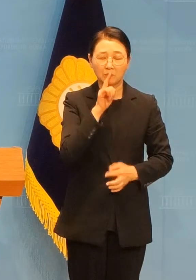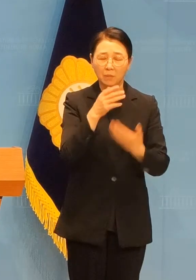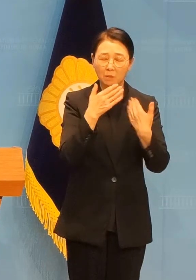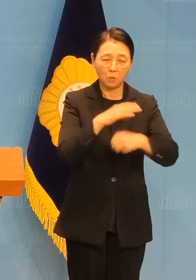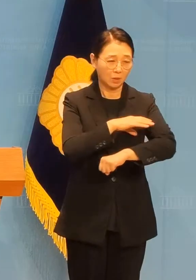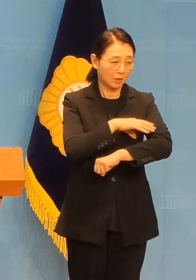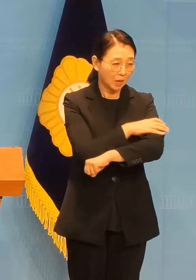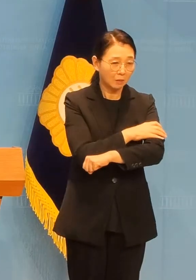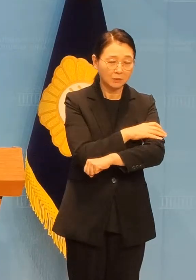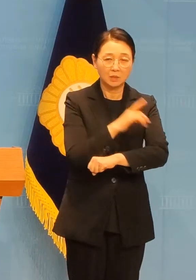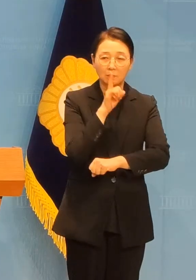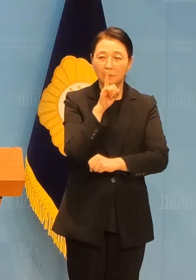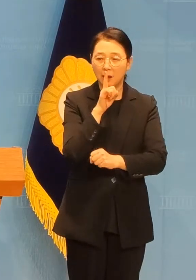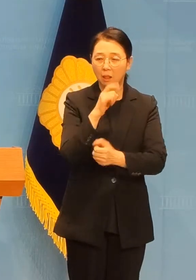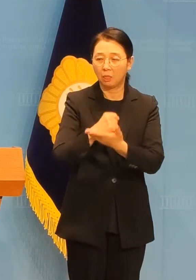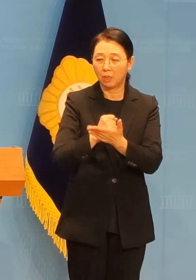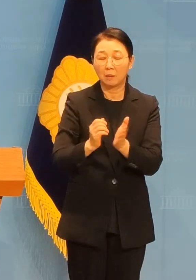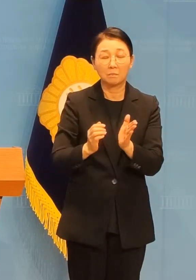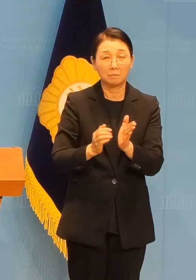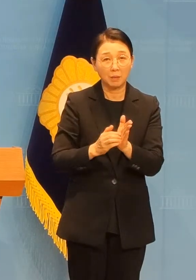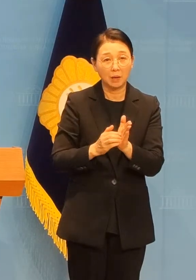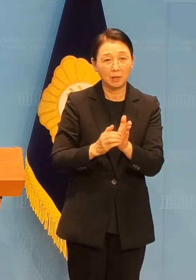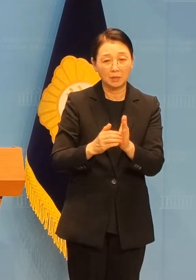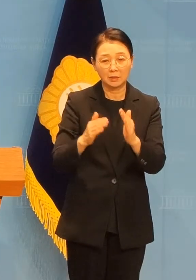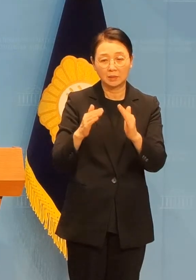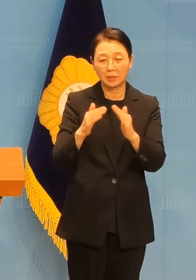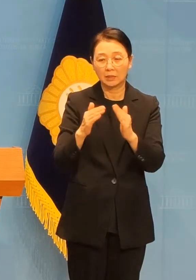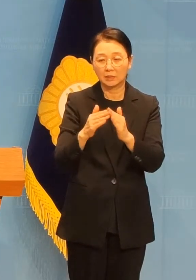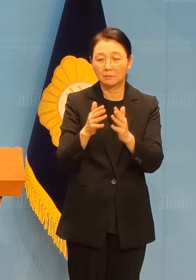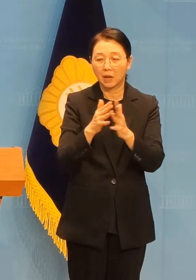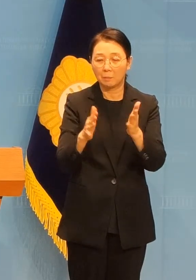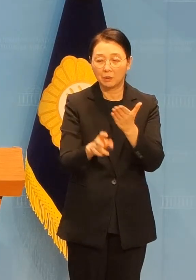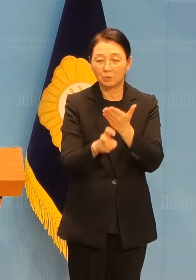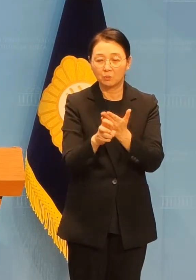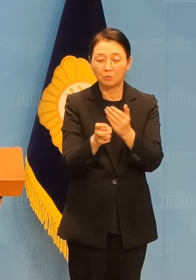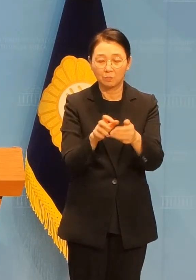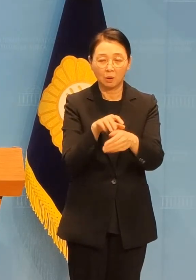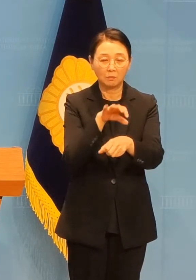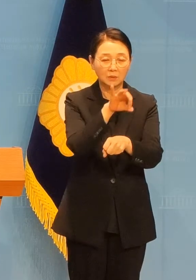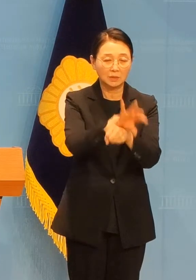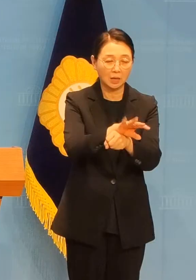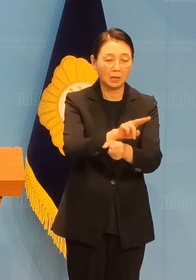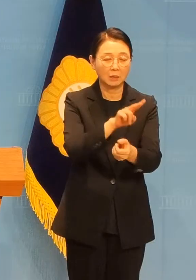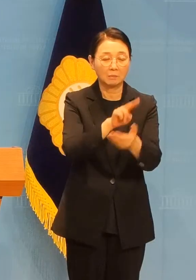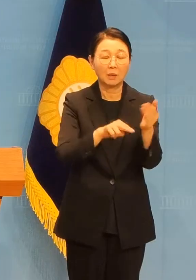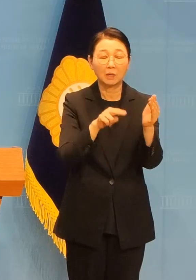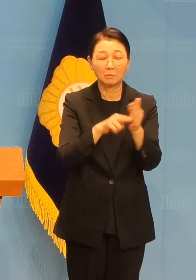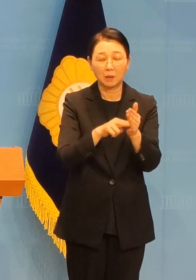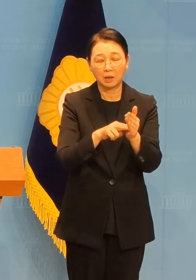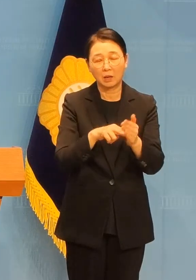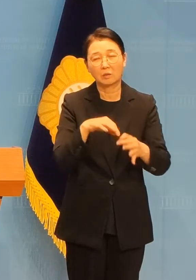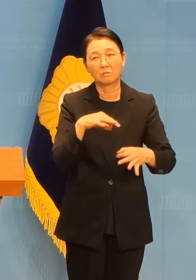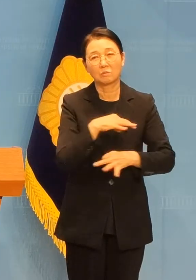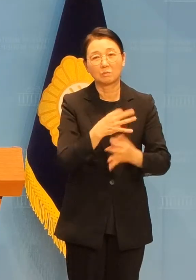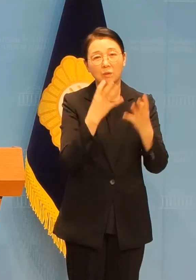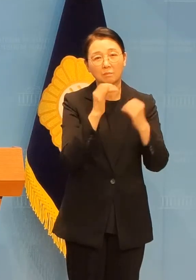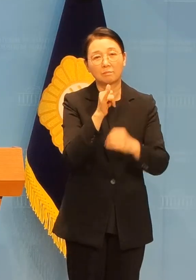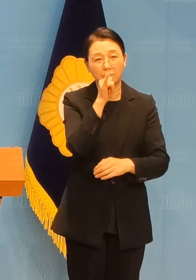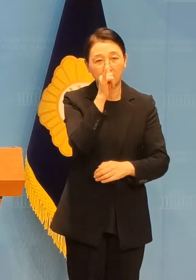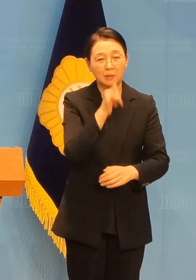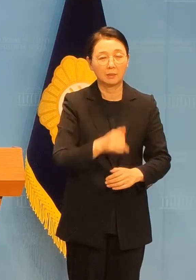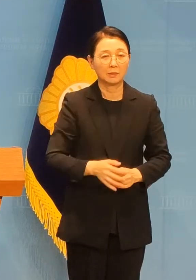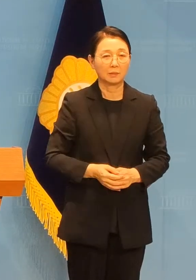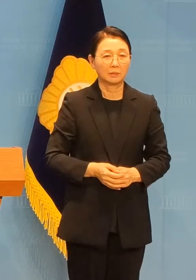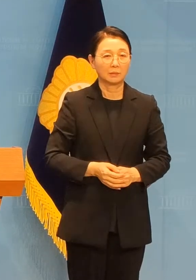갑질 논란을 넘어 이제는 주택 공급 질서를 정면으로 훼손한 불법, 탈법 의혹으로까지 번지고